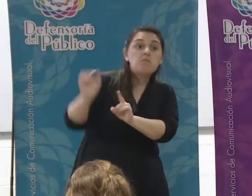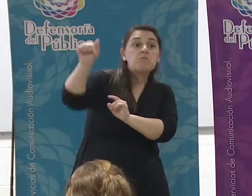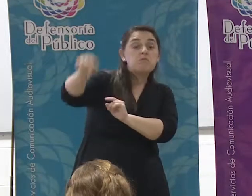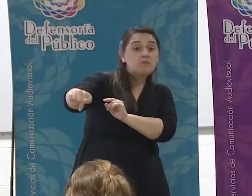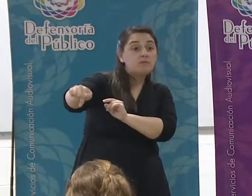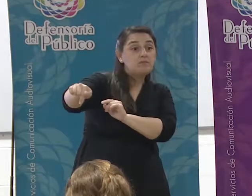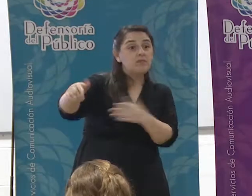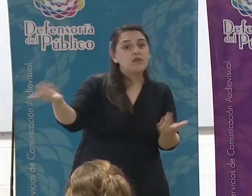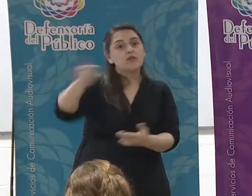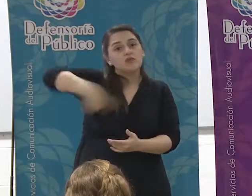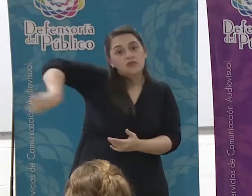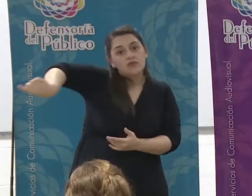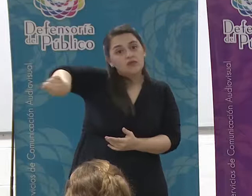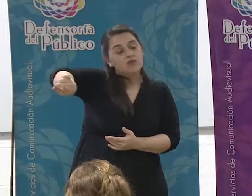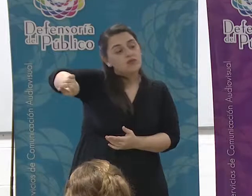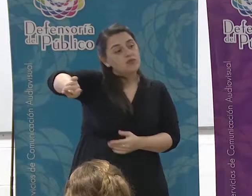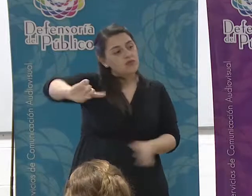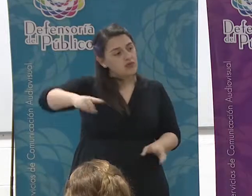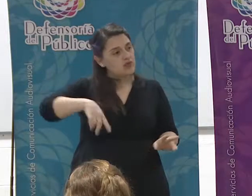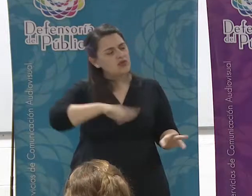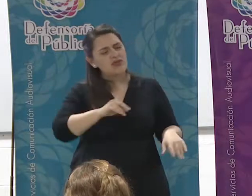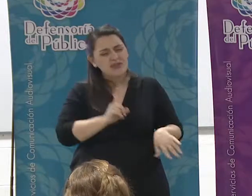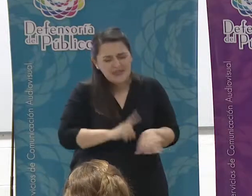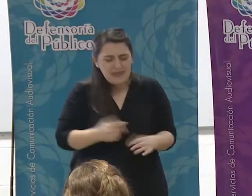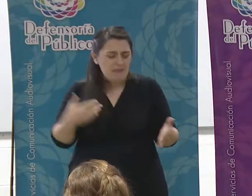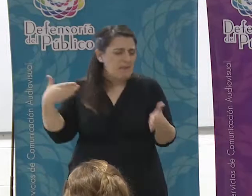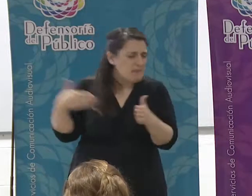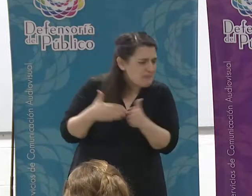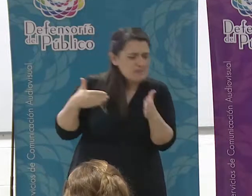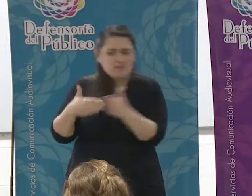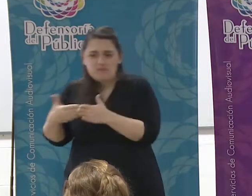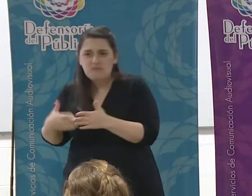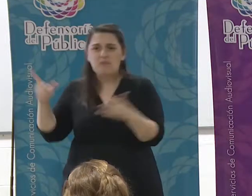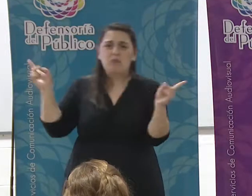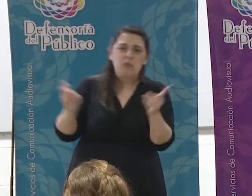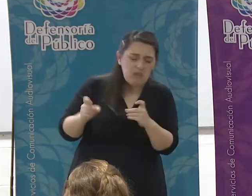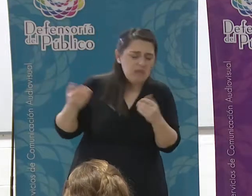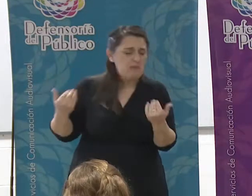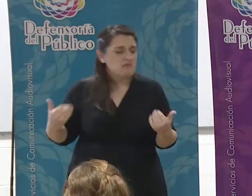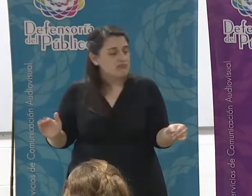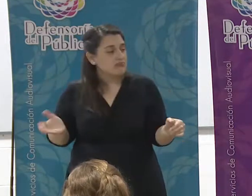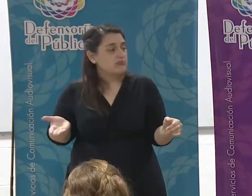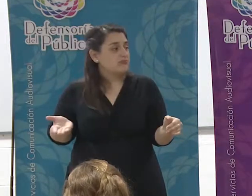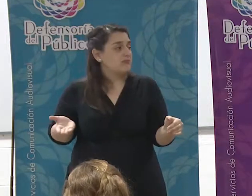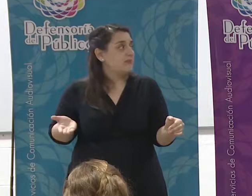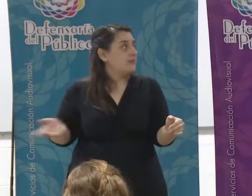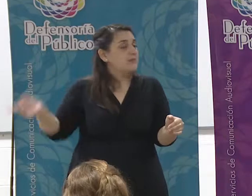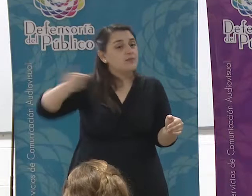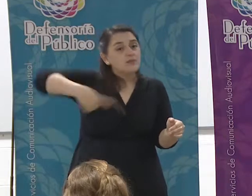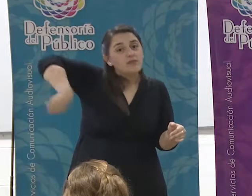afrontamos muchísimos, digamos, contratiempos, nos tuvimos que, digamos,